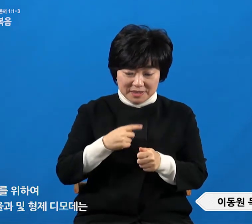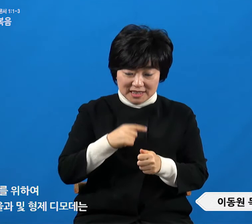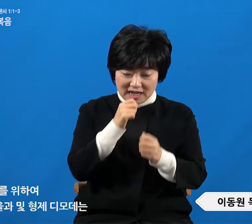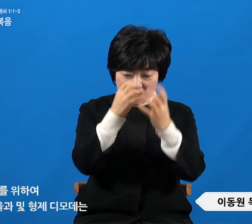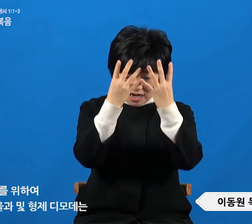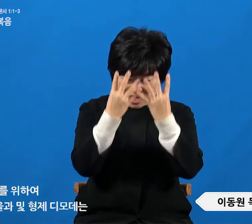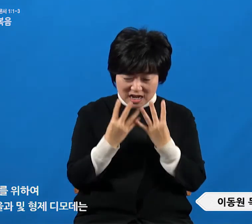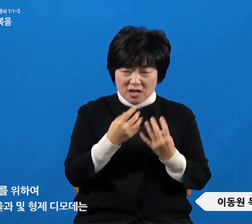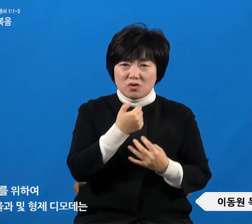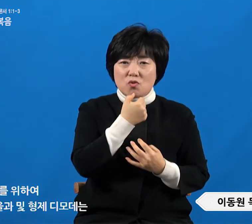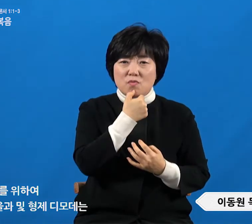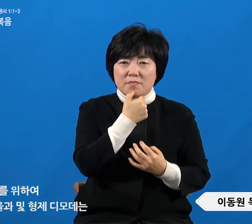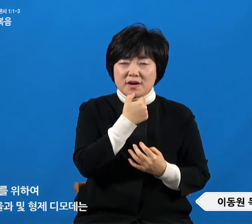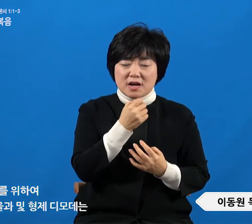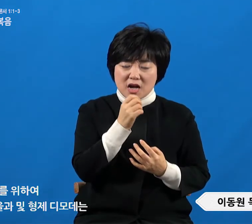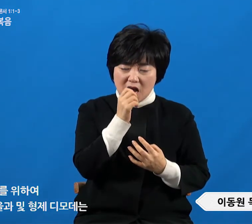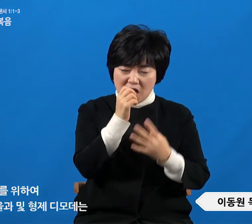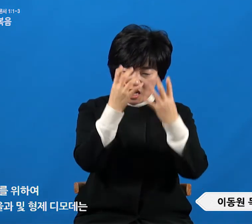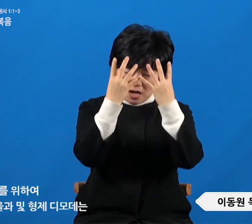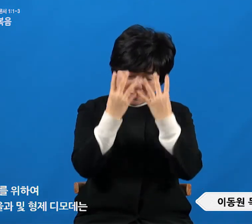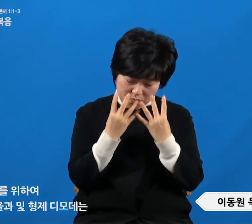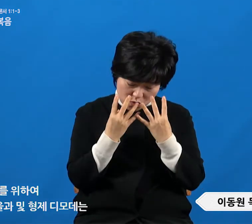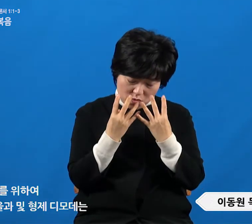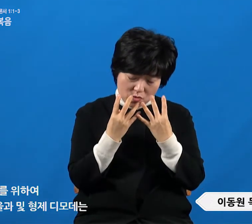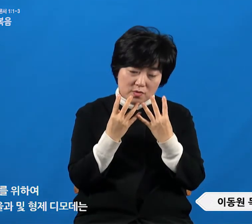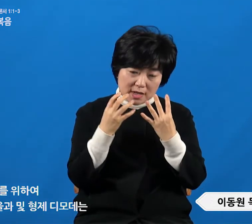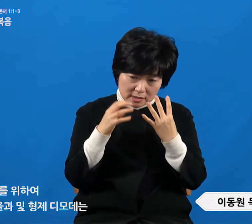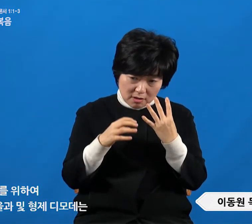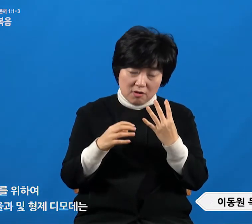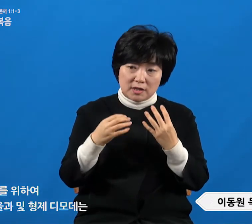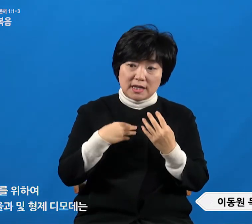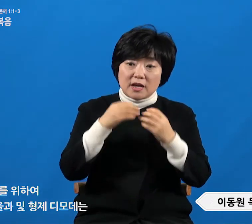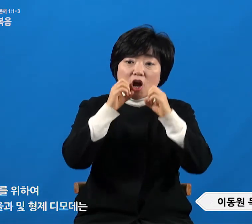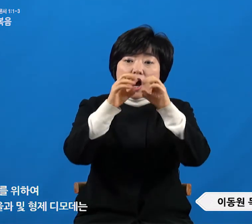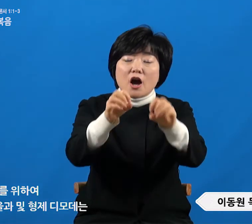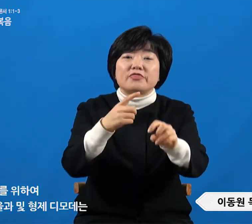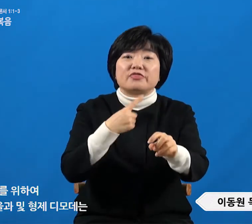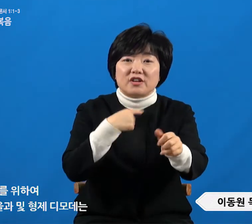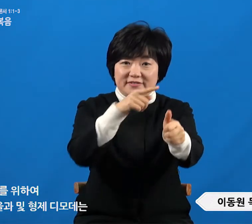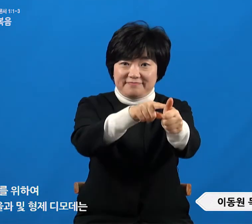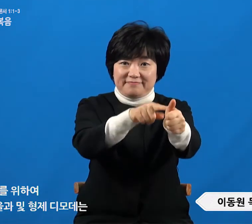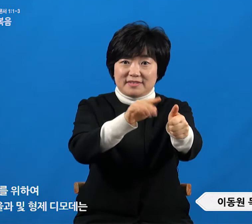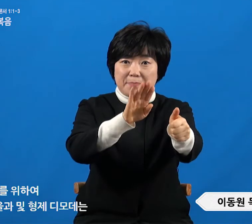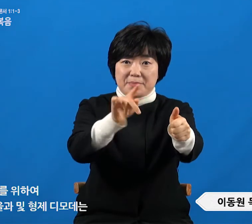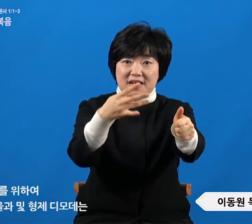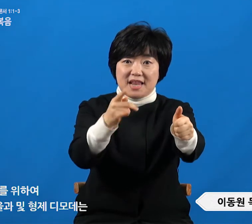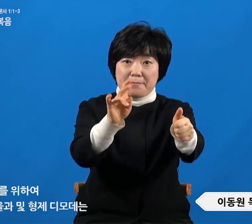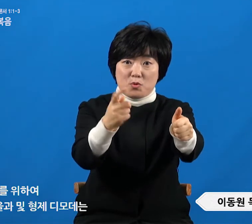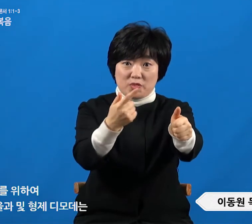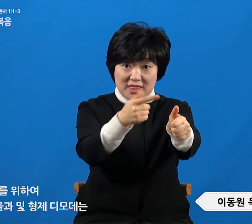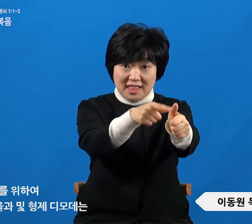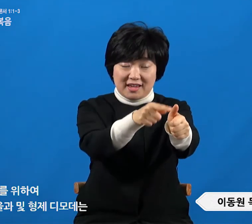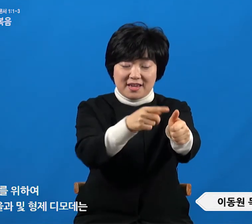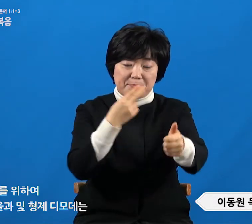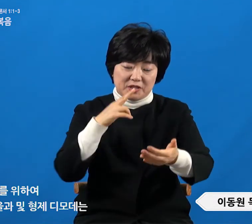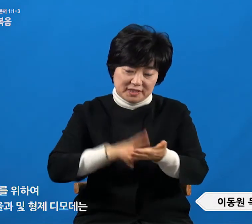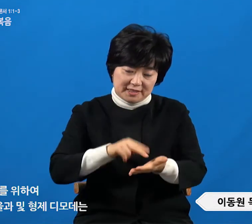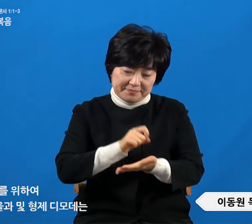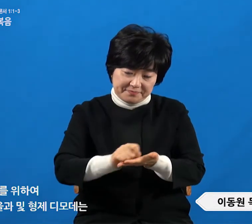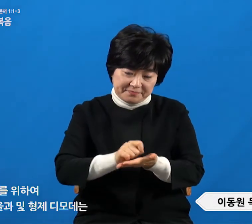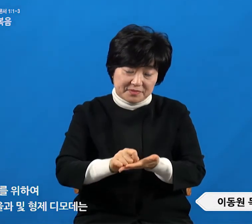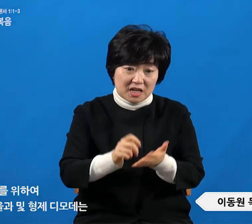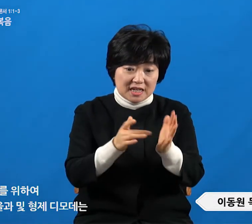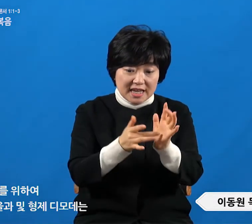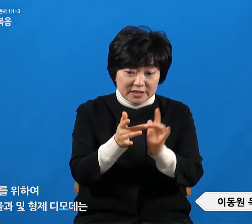자가 되어 자기가 전도했던 빌레몬에게 이 편지를 쓰고 있습니다. 1절, 2절 시작. 그리스도 예수를